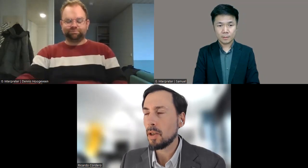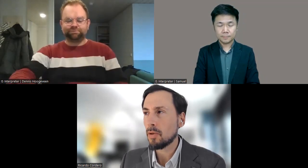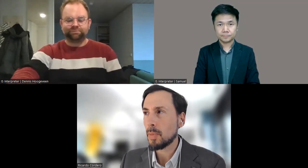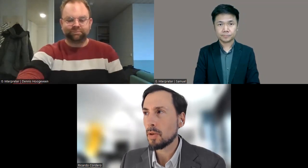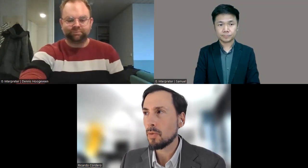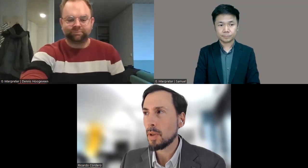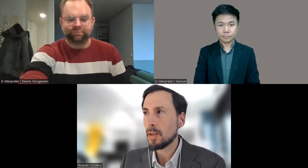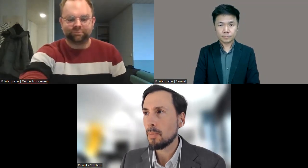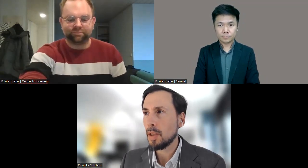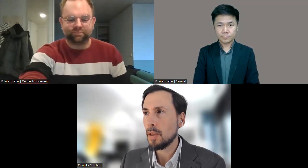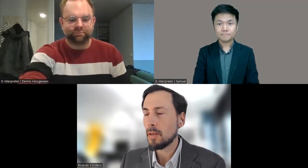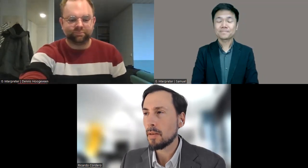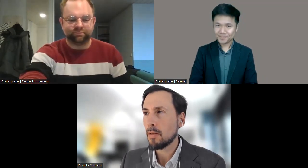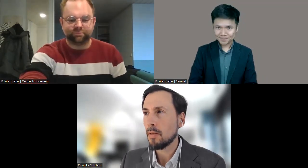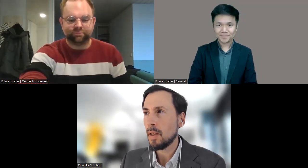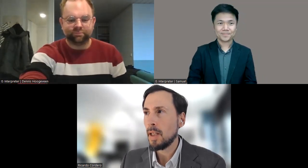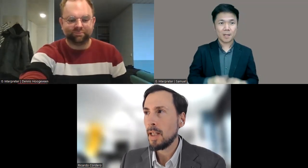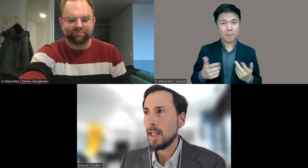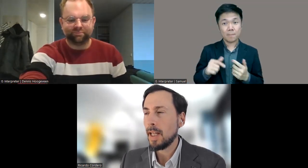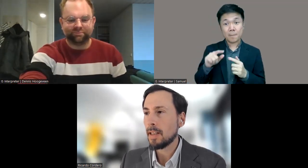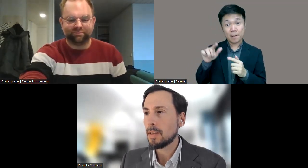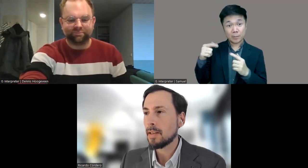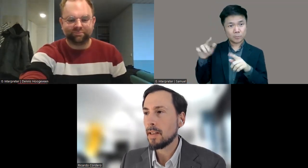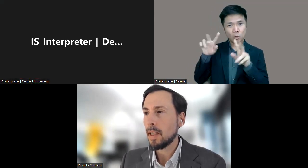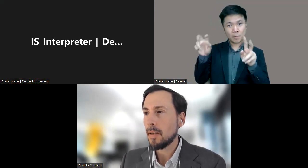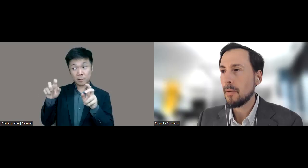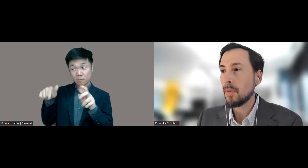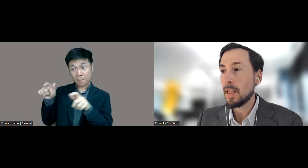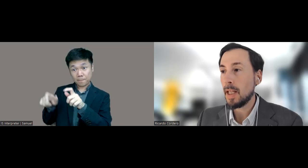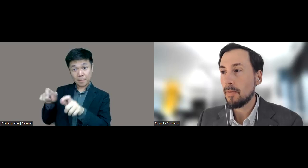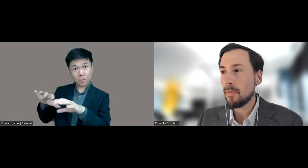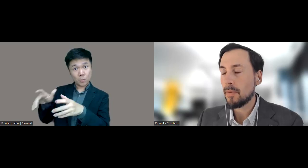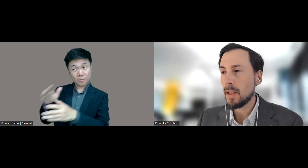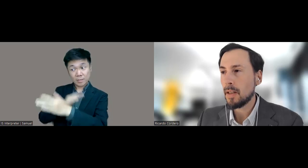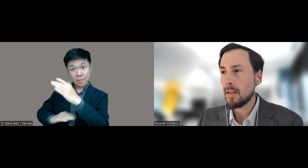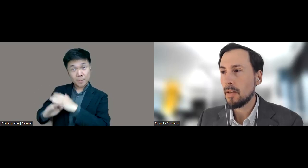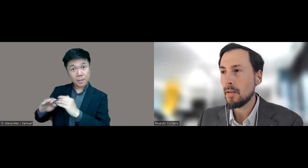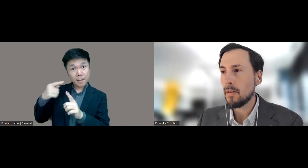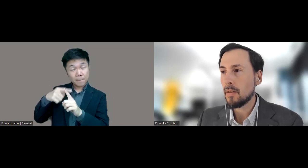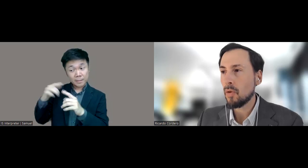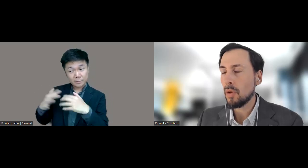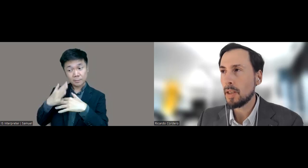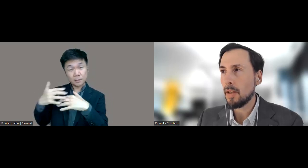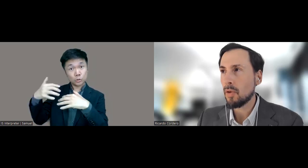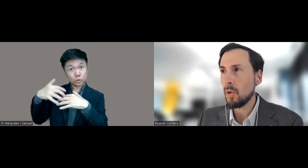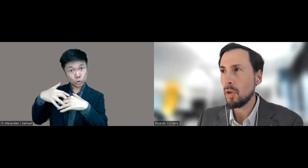parmi les personnes avec handicap, incluant les personnes indigènes avec handicap